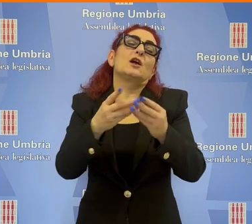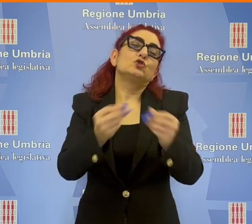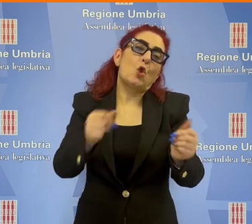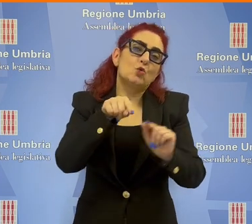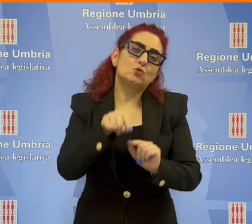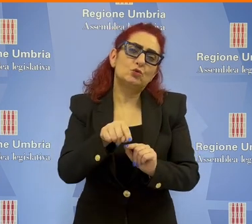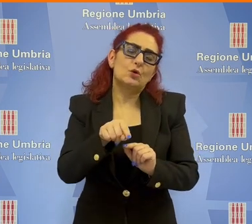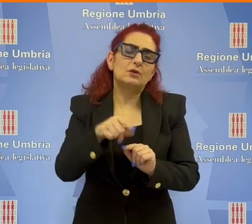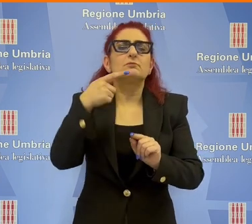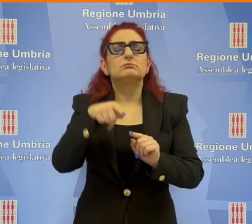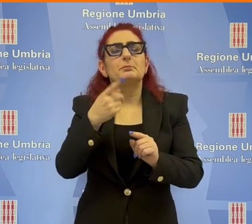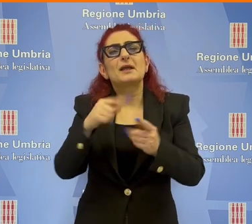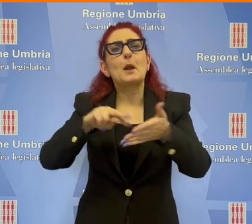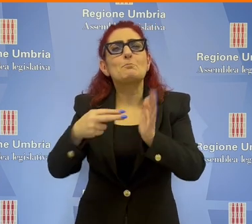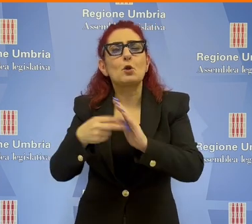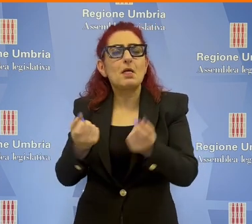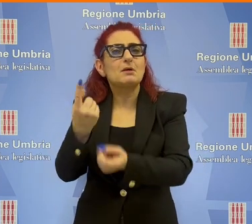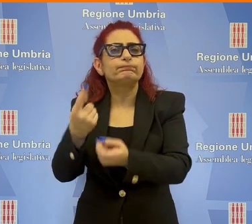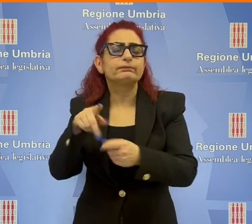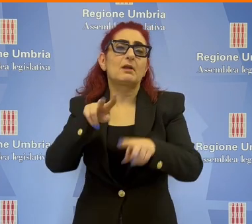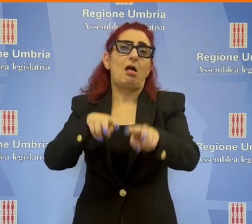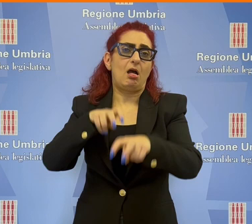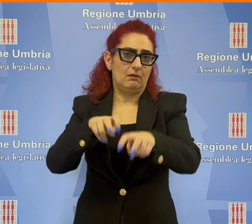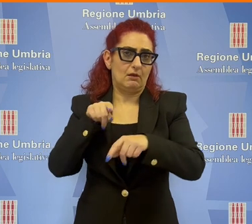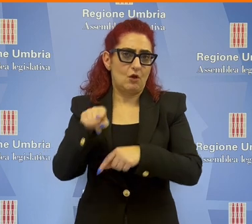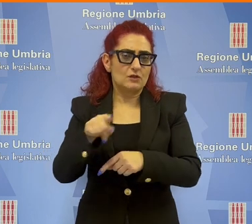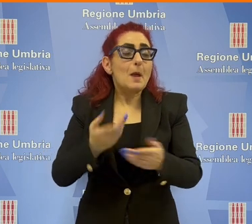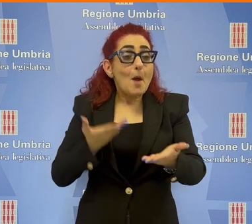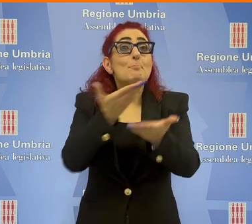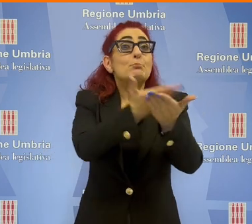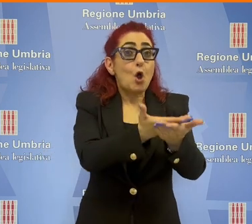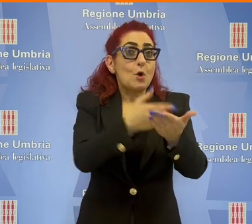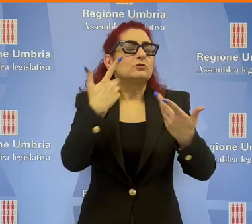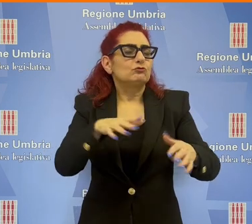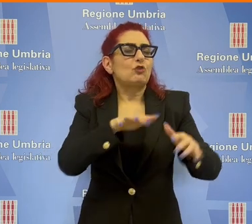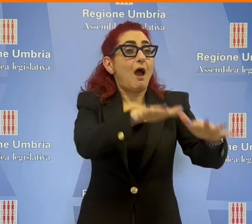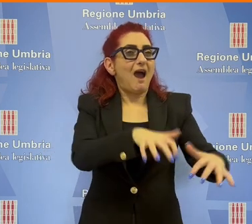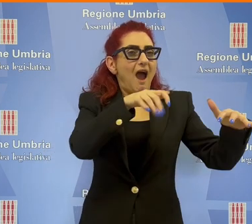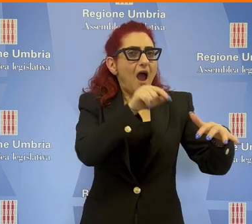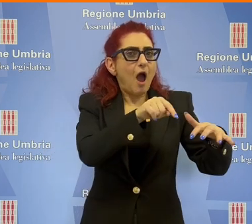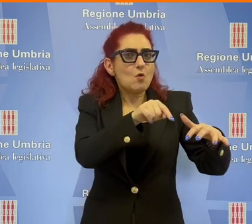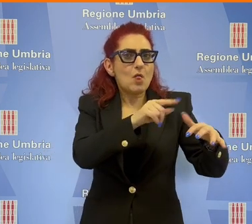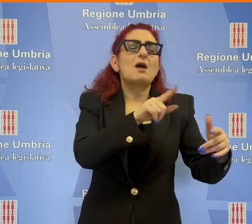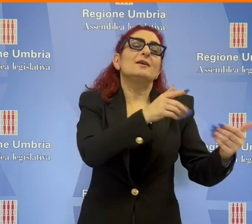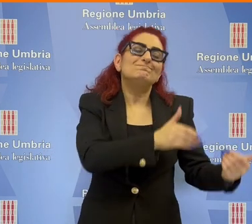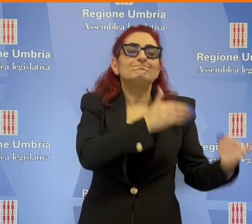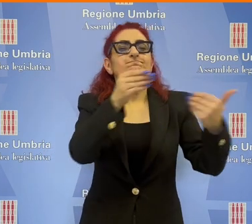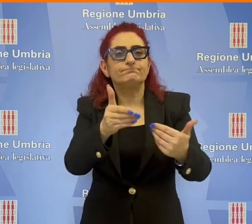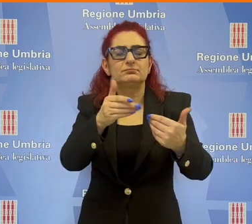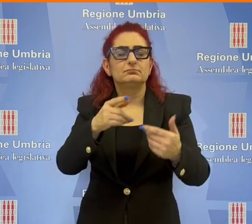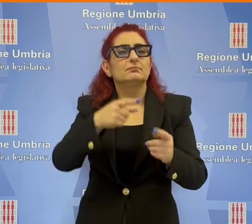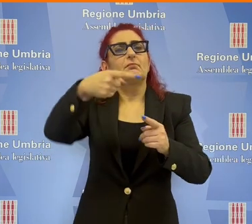sui problemi sollevati dagli agricoltori, proposta che era già finita in aula ed è stata rinviata per